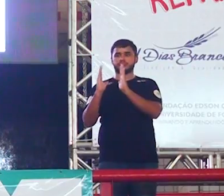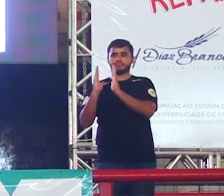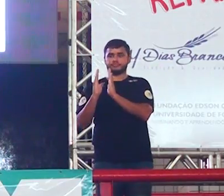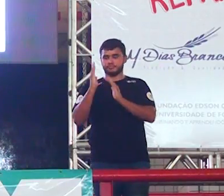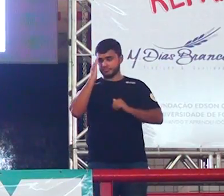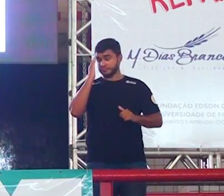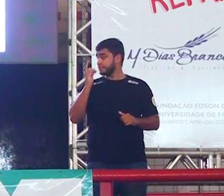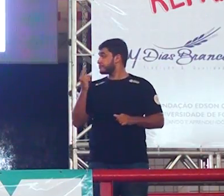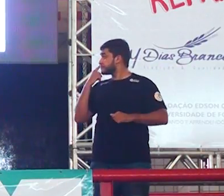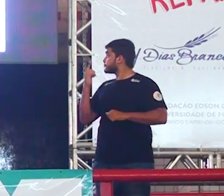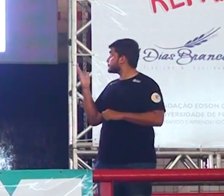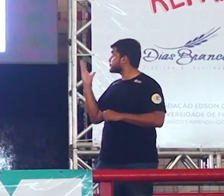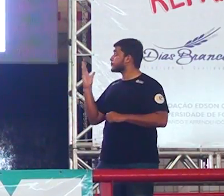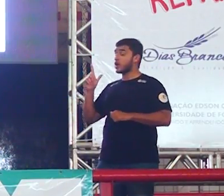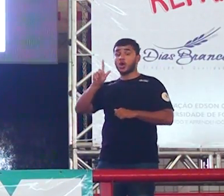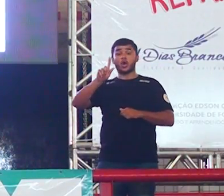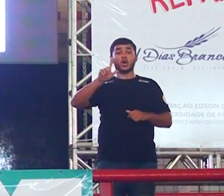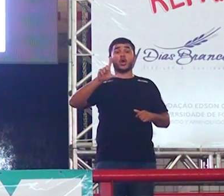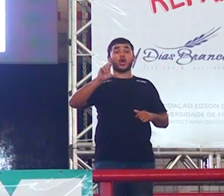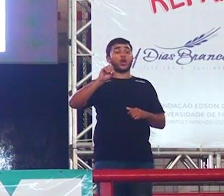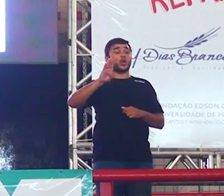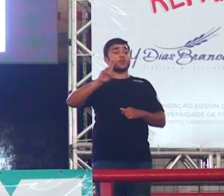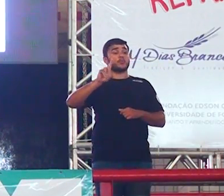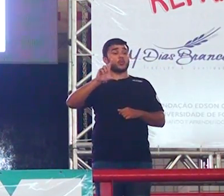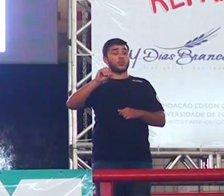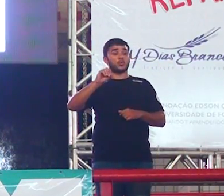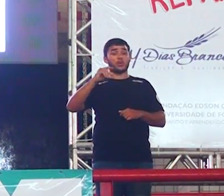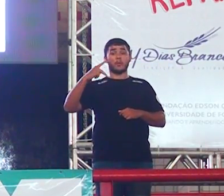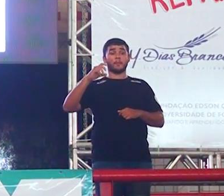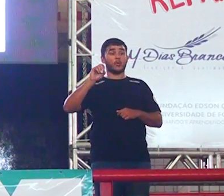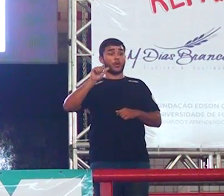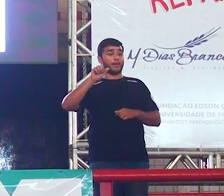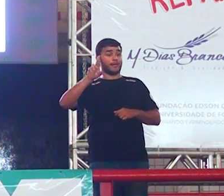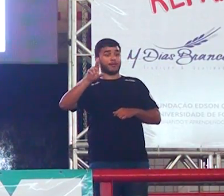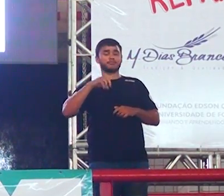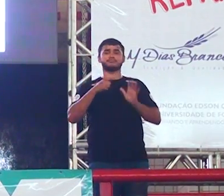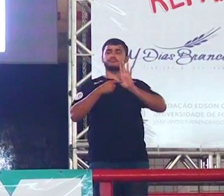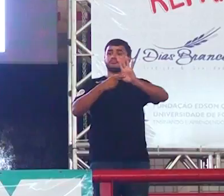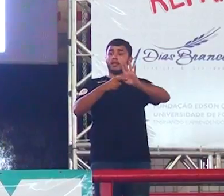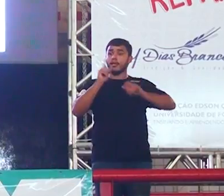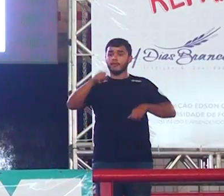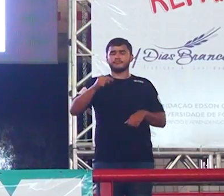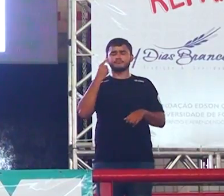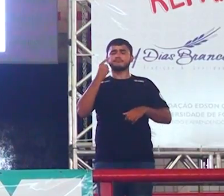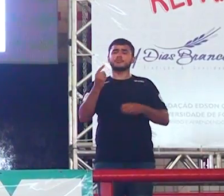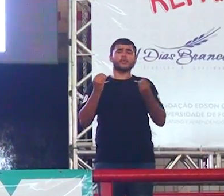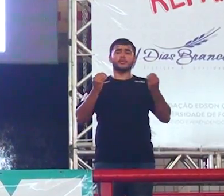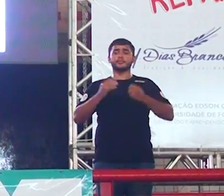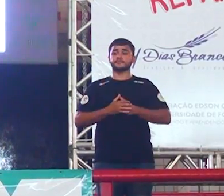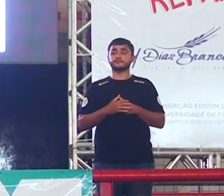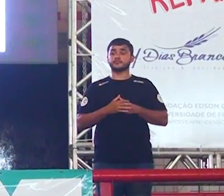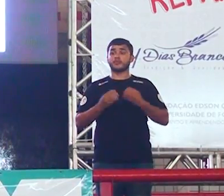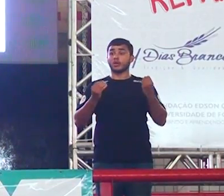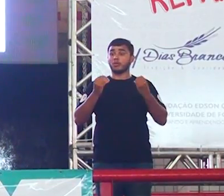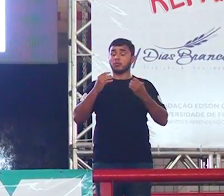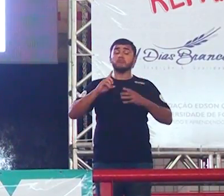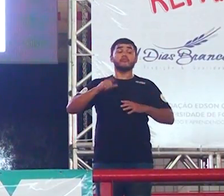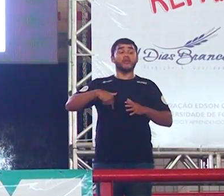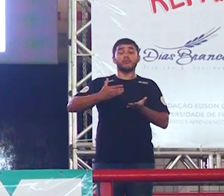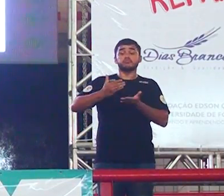menor, chamada de glóbulo polar, ele vai se dividir ainda, mas está condenado ao quê? A